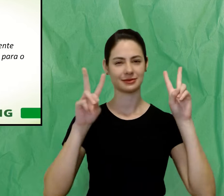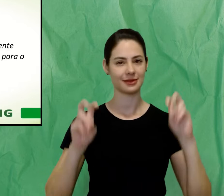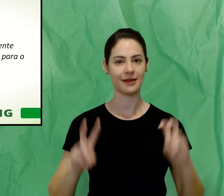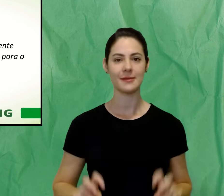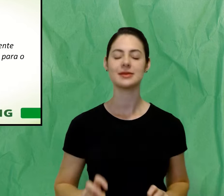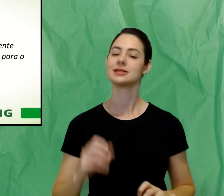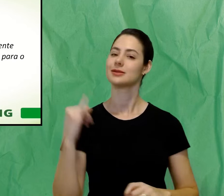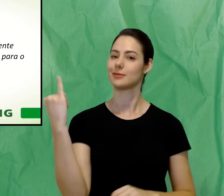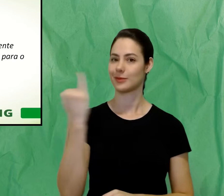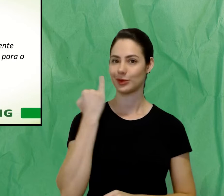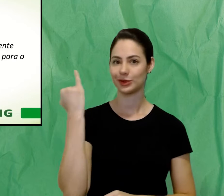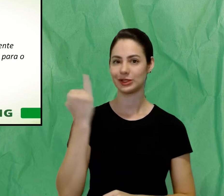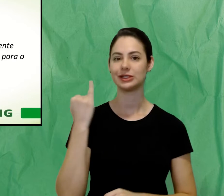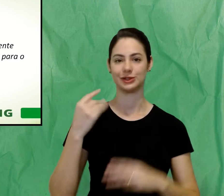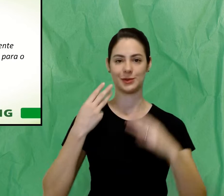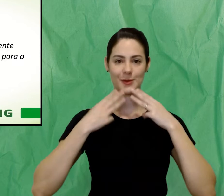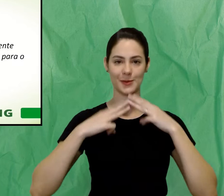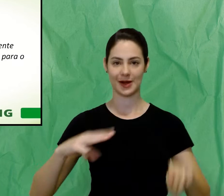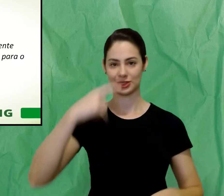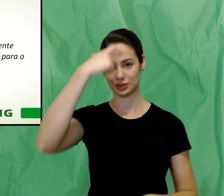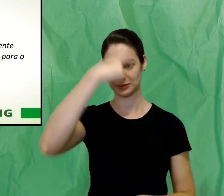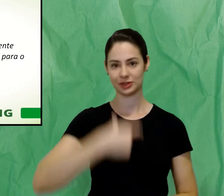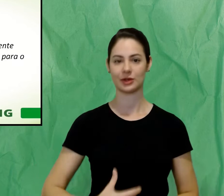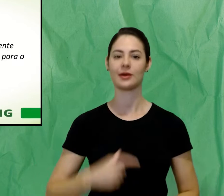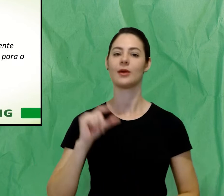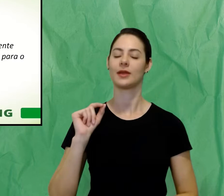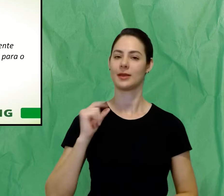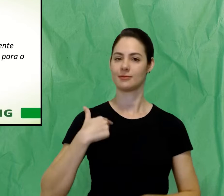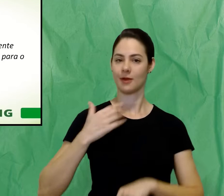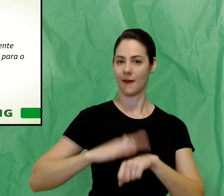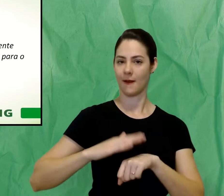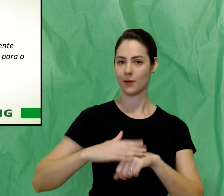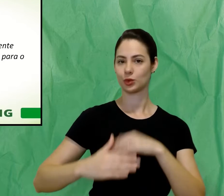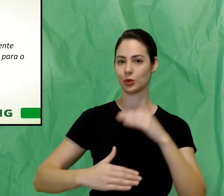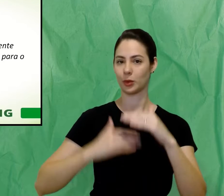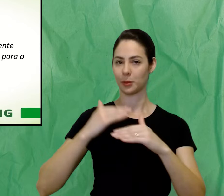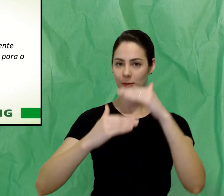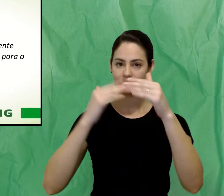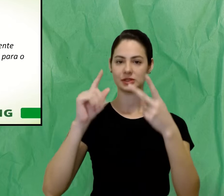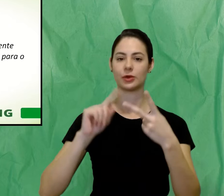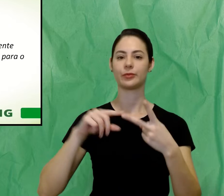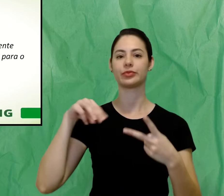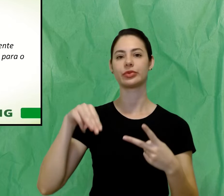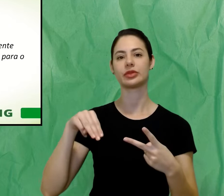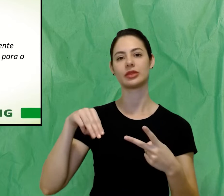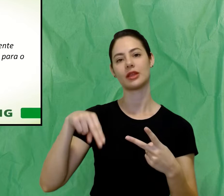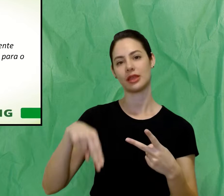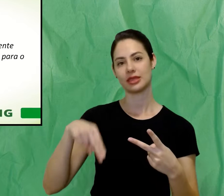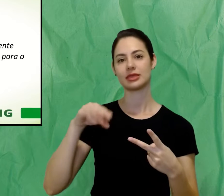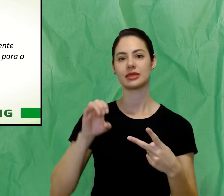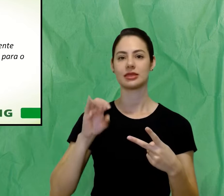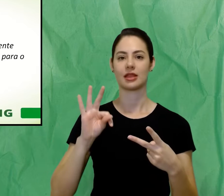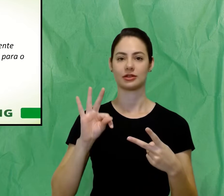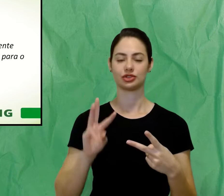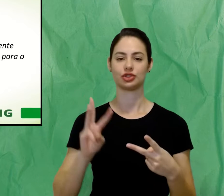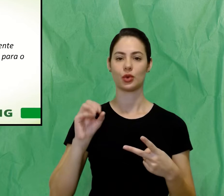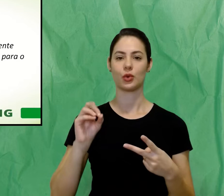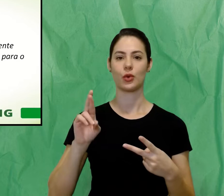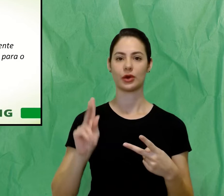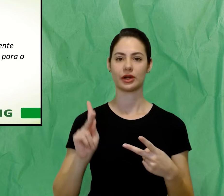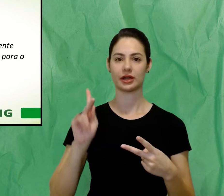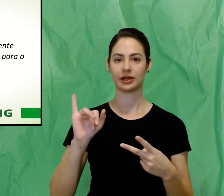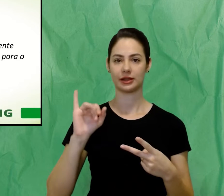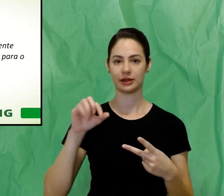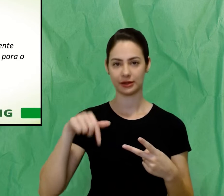temas muito importantes para o marketing pessoal, que é a autopromoção, networking e